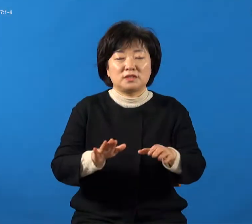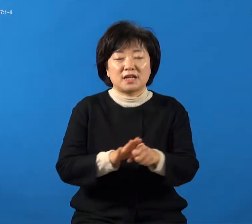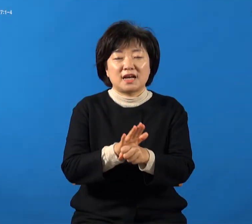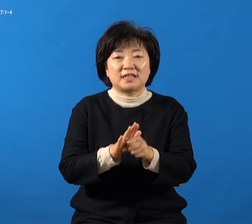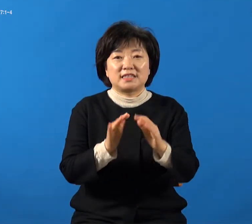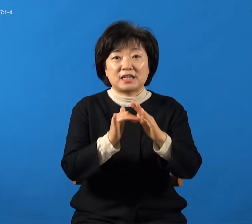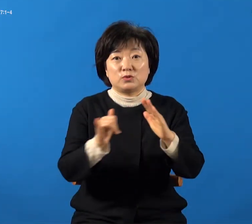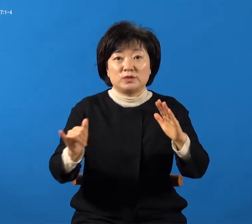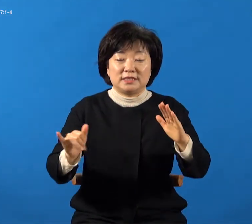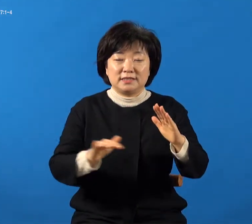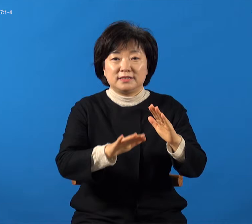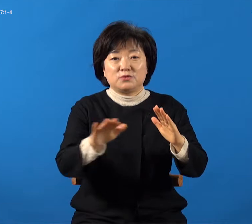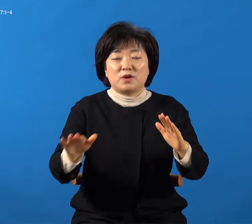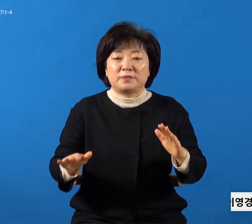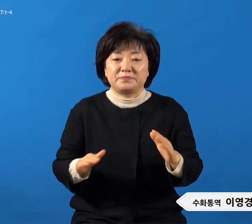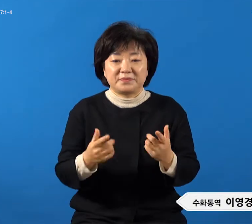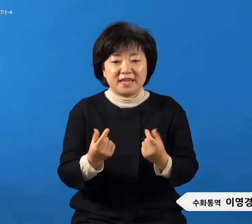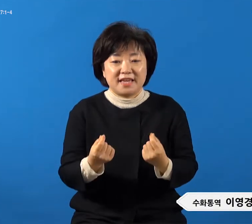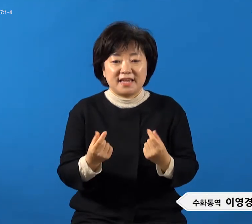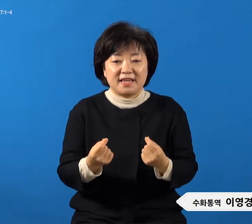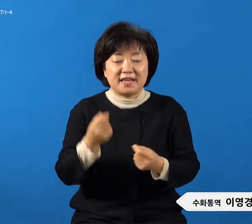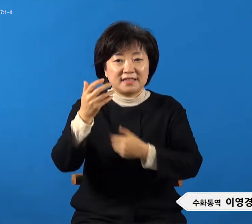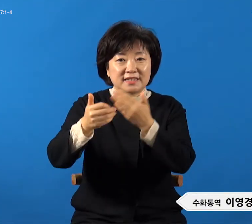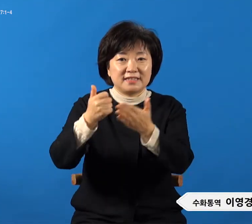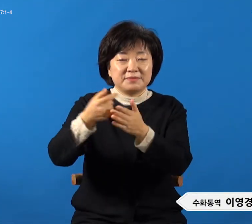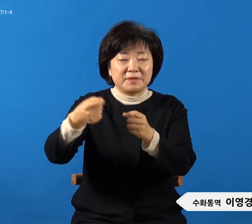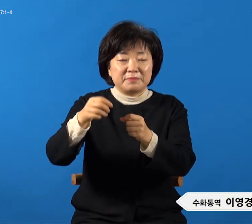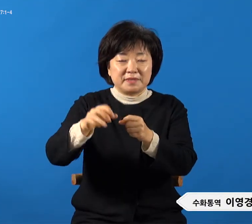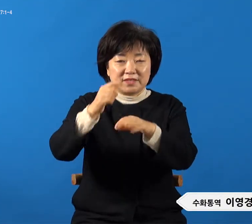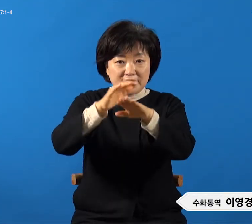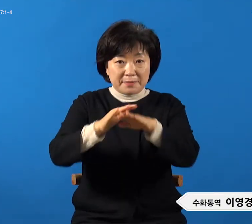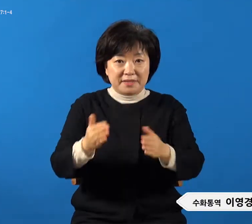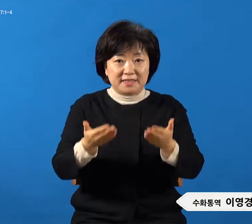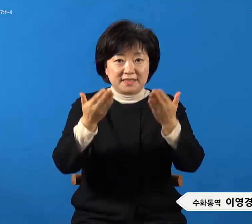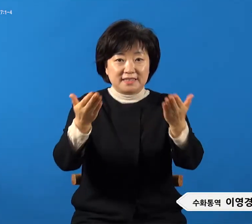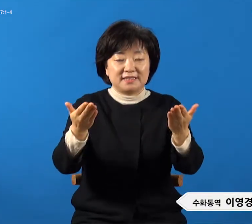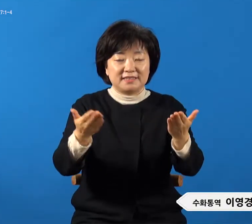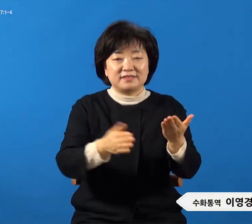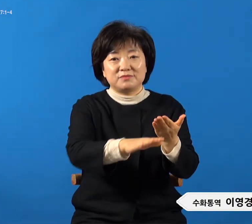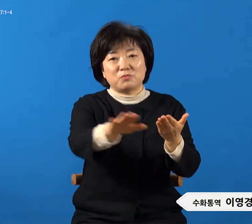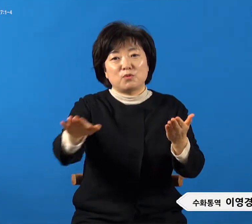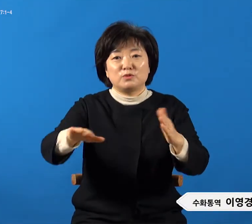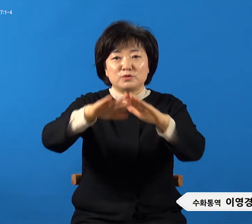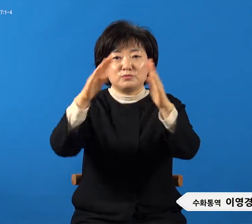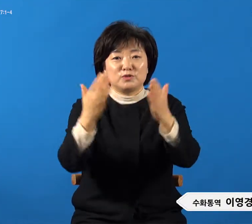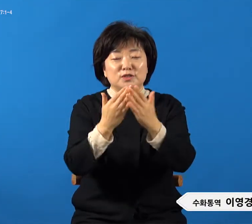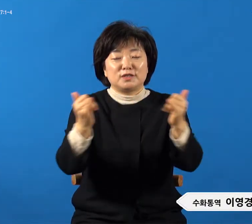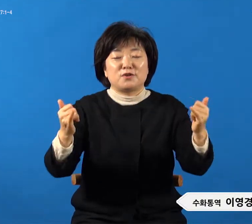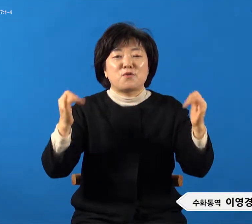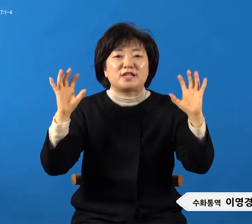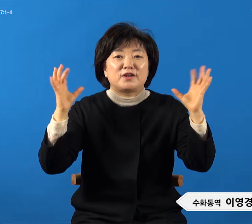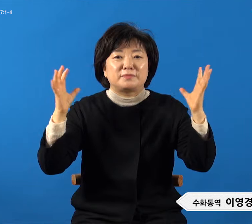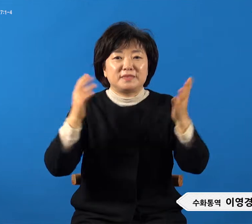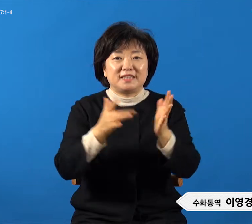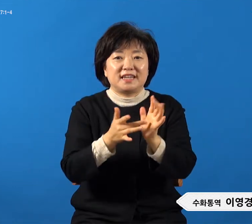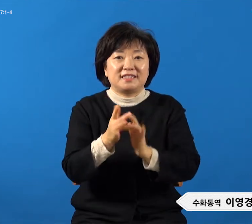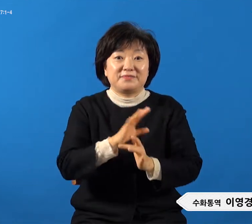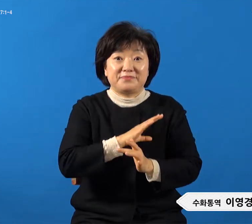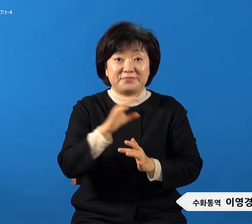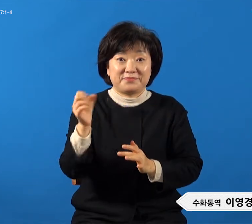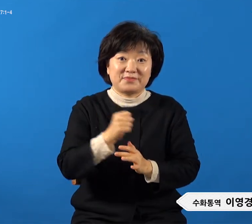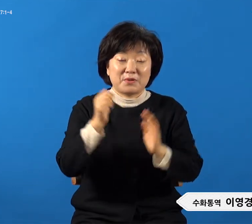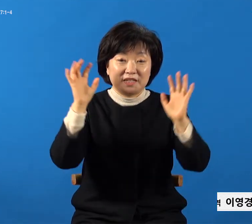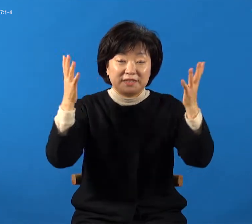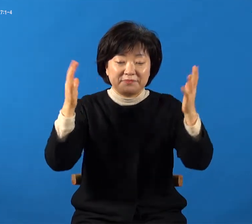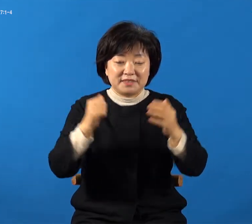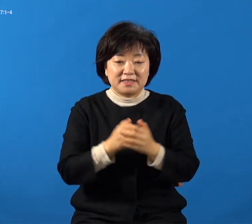오늘 사랑하는 가족들과 함께 또 그렇게 하나님 앞에서 함께 예배하는 모든 분들을 주님의 이름으로 환영합니다. 오늘